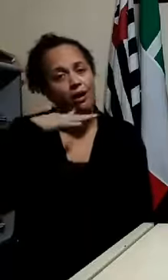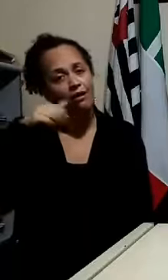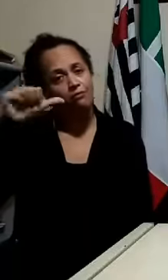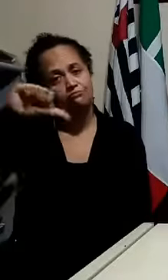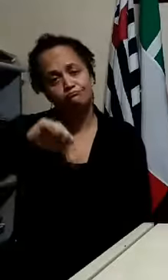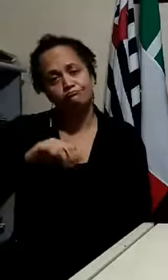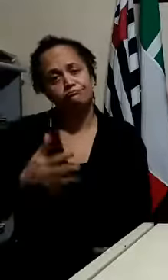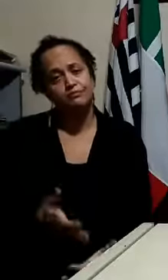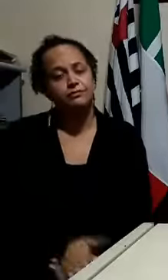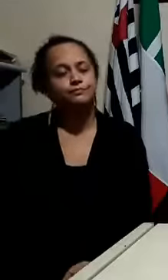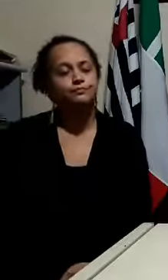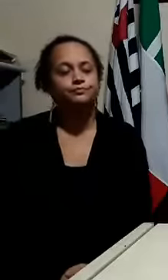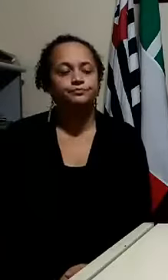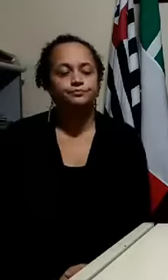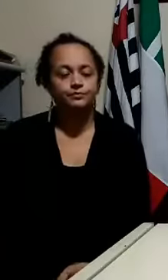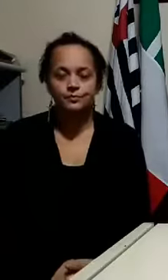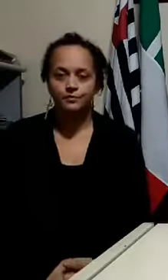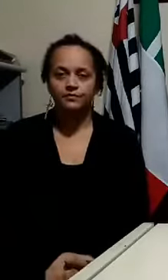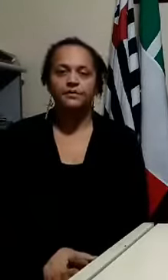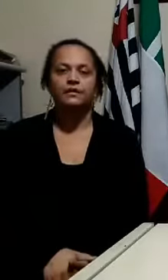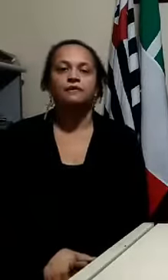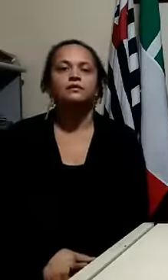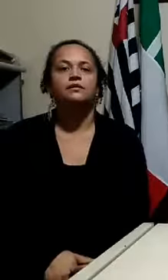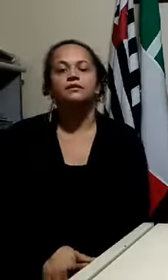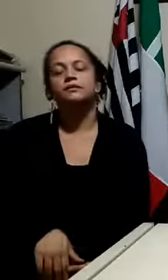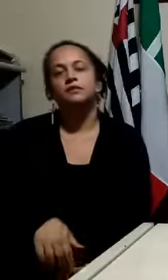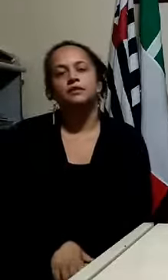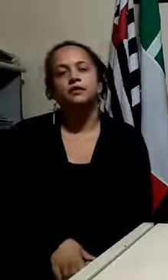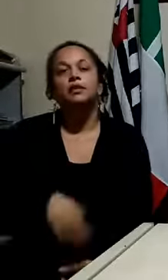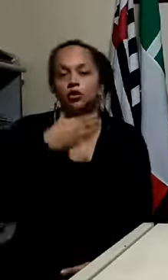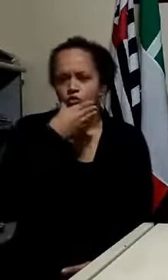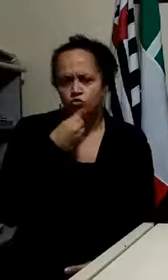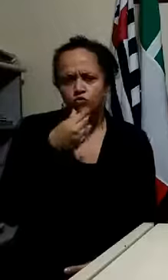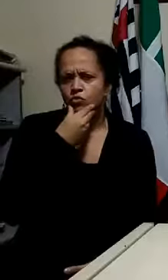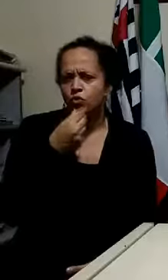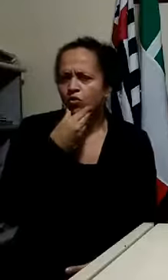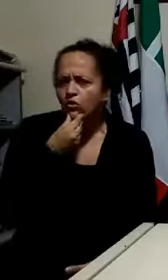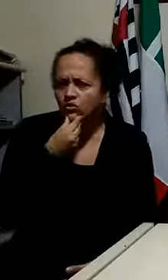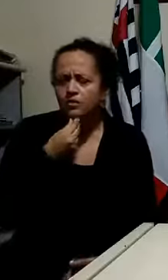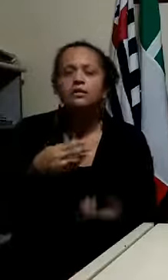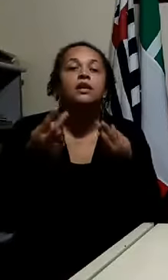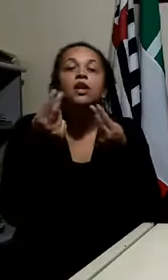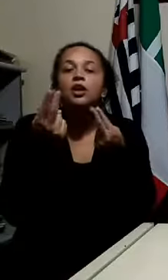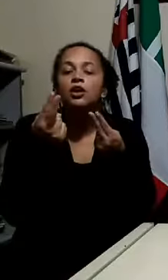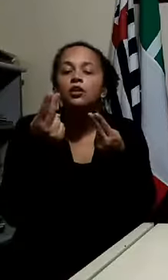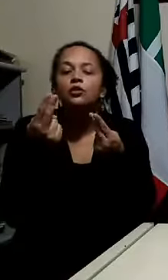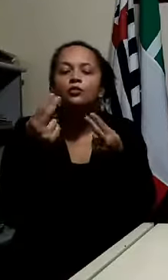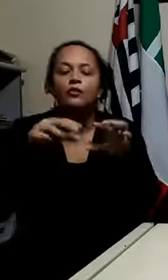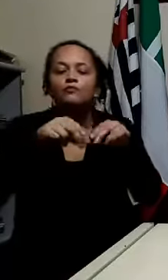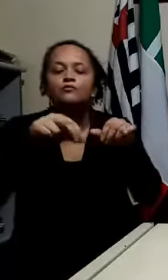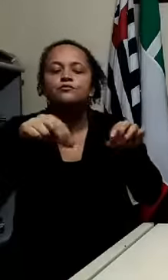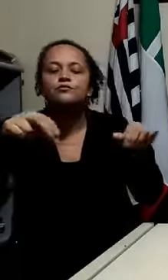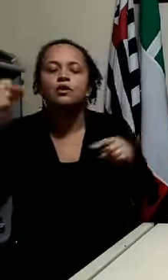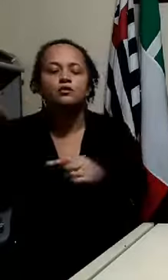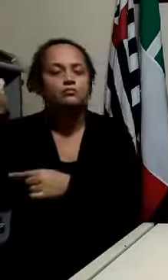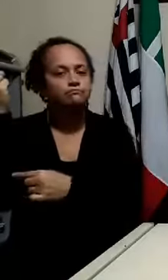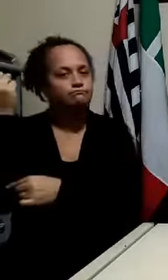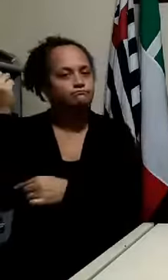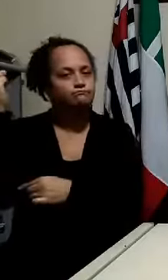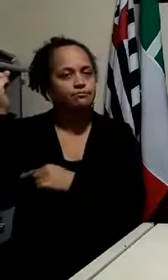rapaz, ele é o típico solo do espinhoso. Ele tinha muitas virtudes. Veja bem, ele